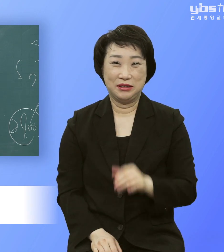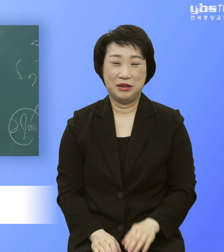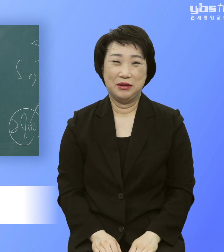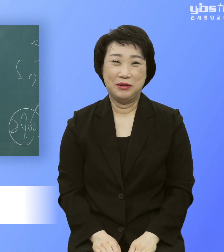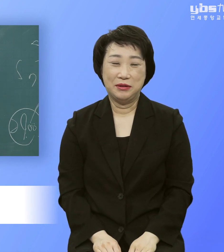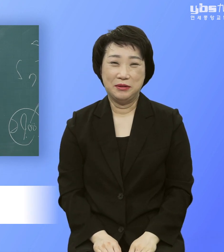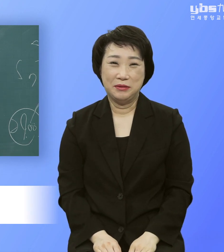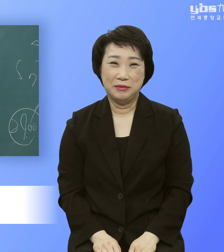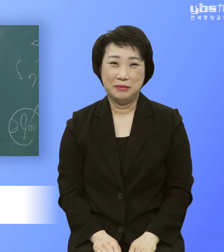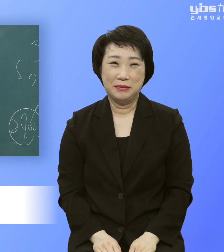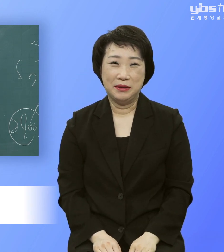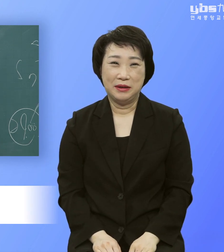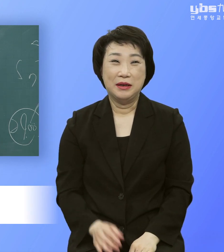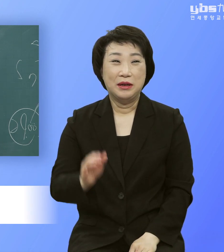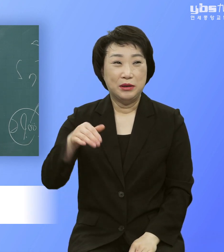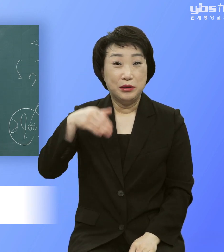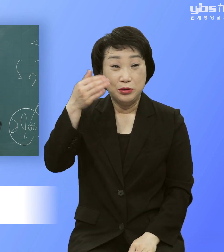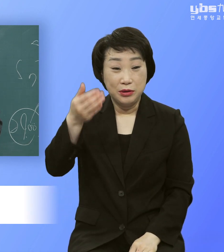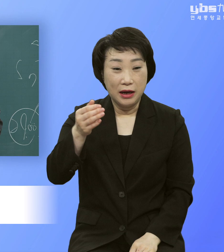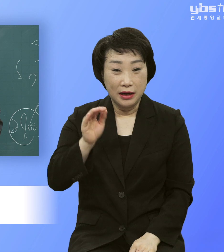예. 그리고